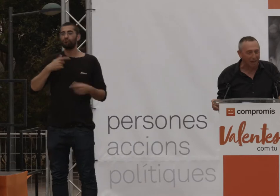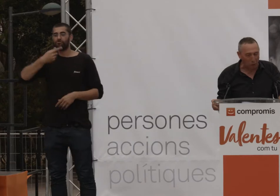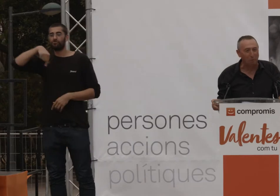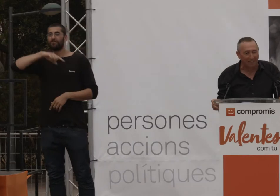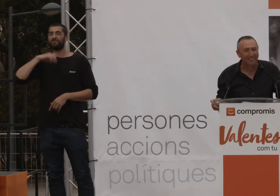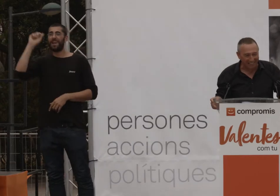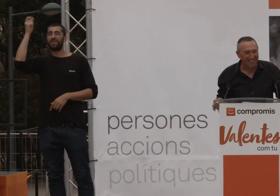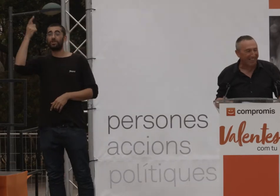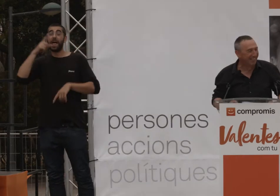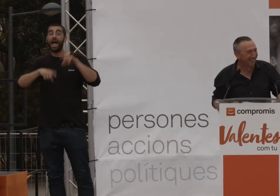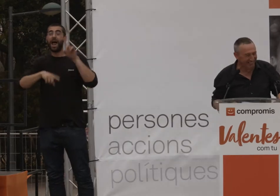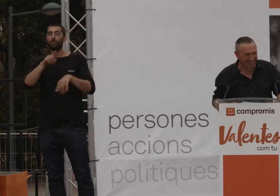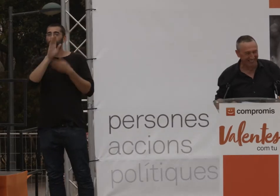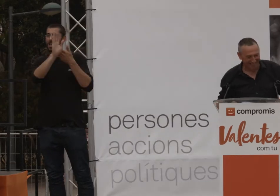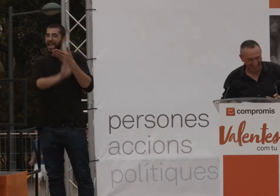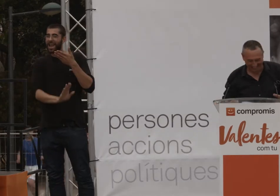estan en l'ombra.